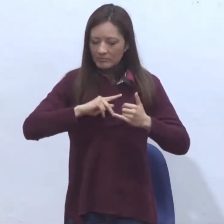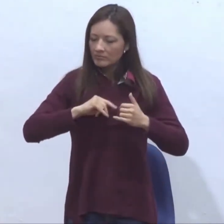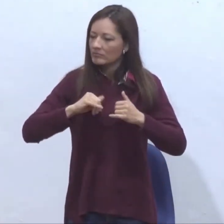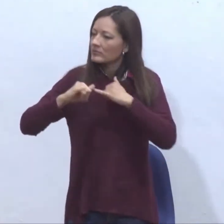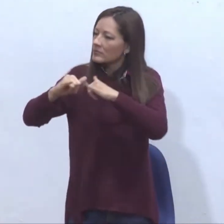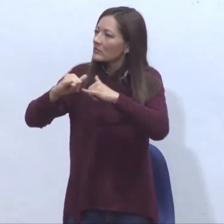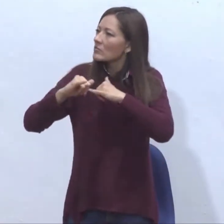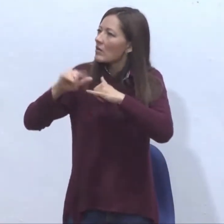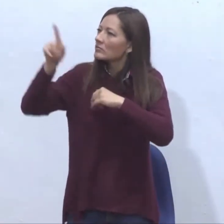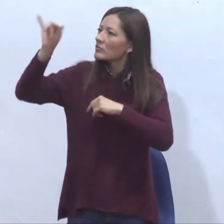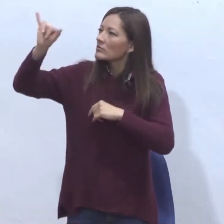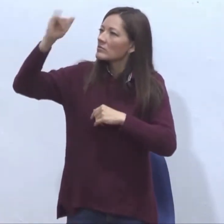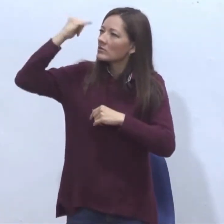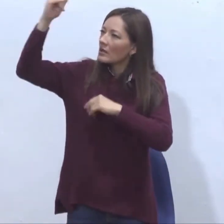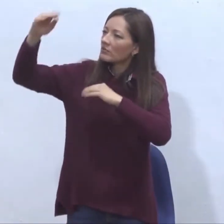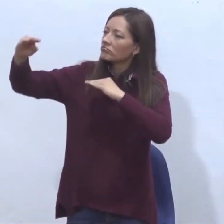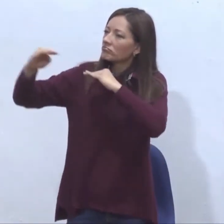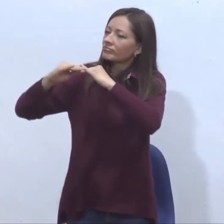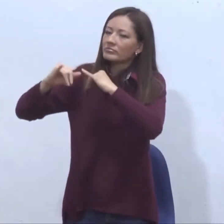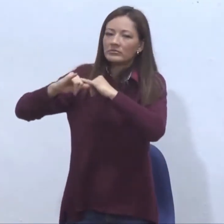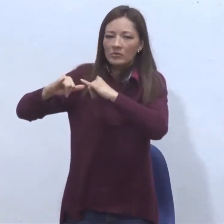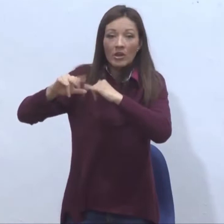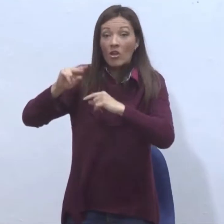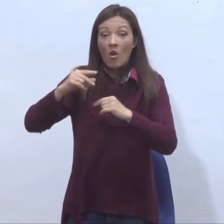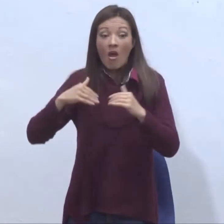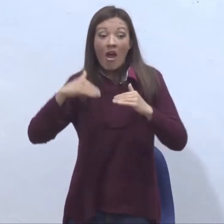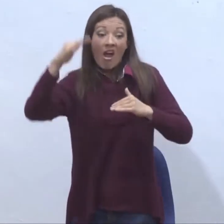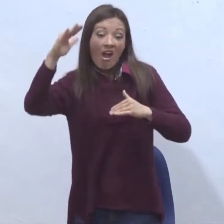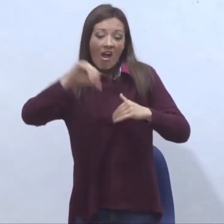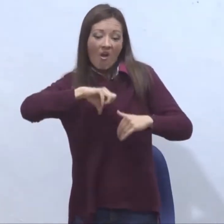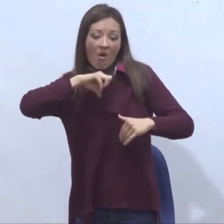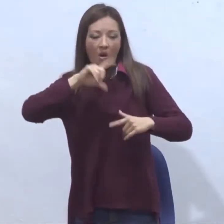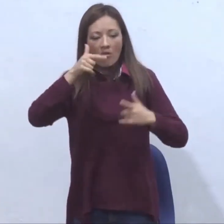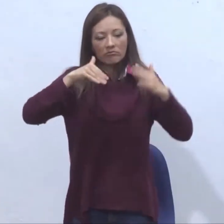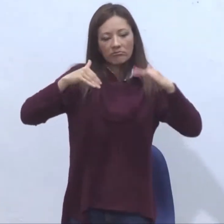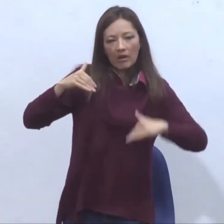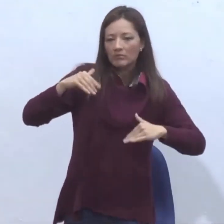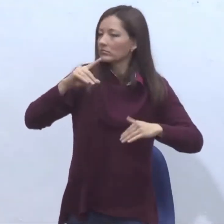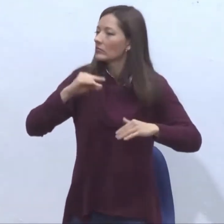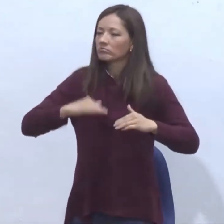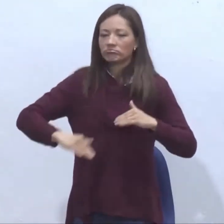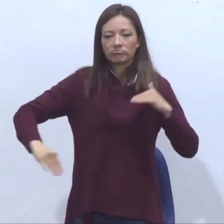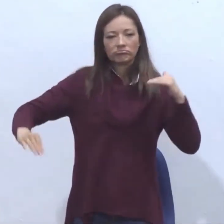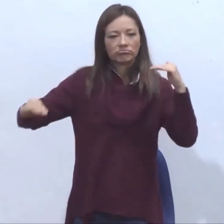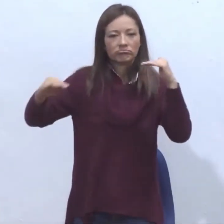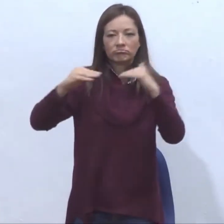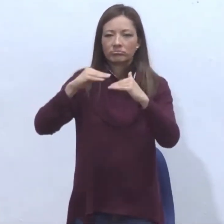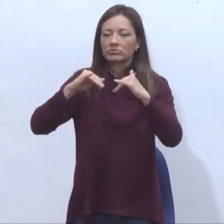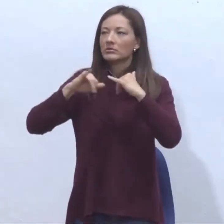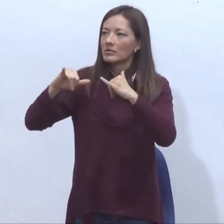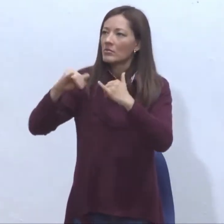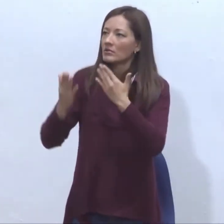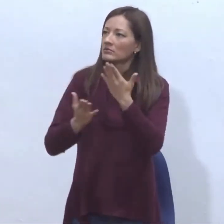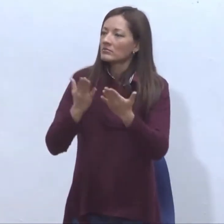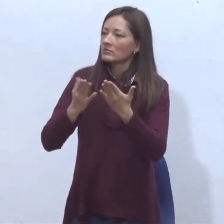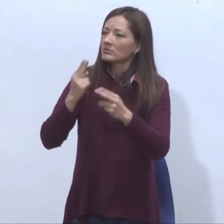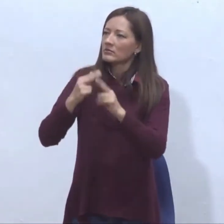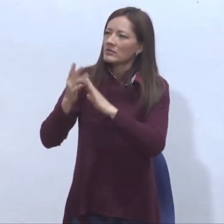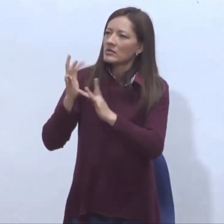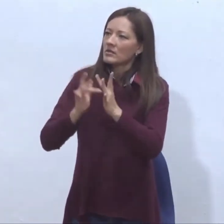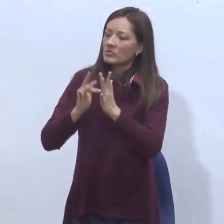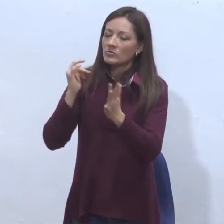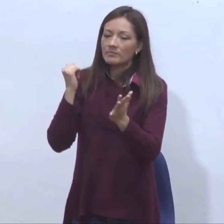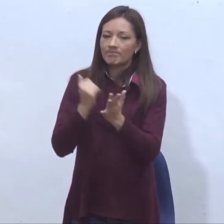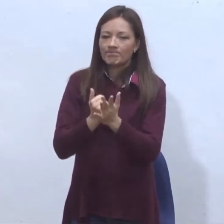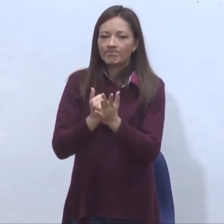demás, sino que todos nos tengamos por servidores los unos de los otros. En el nombre de Jesús oramos, amén.